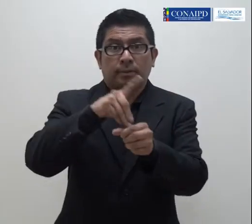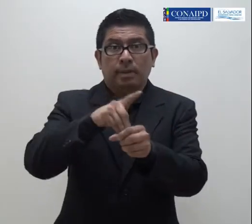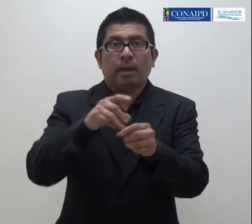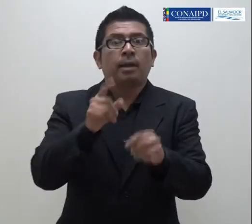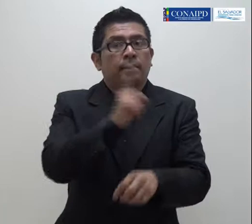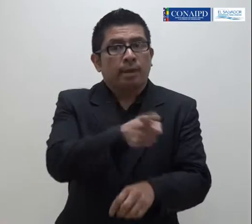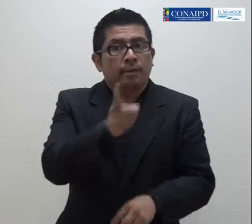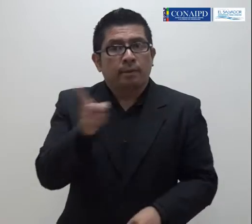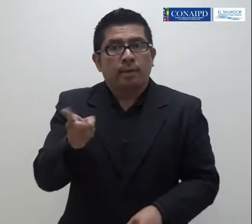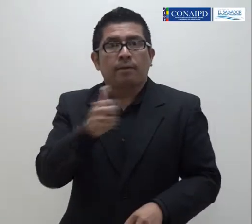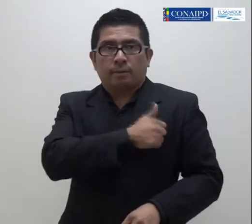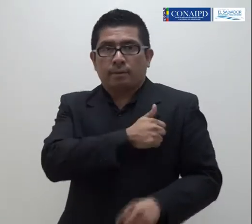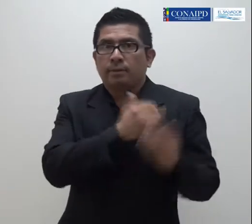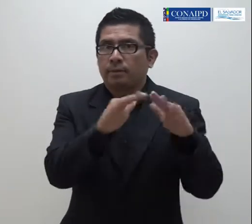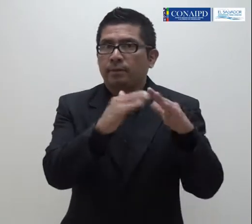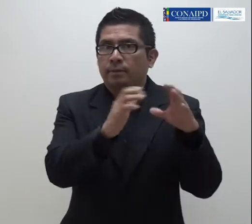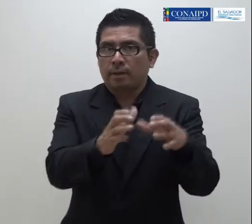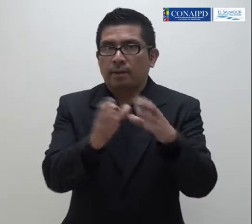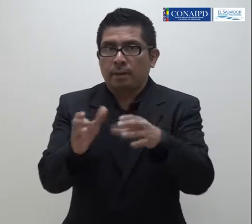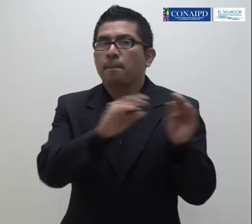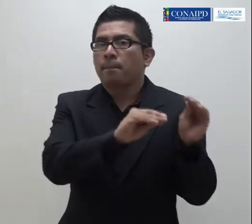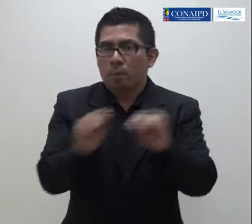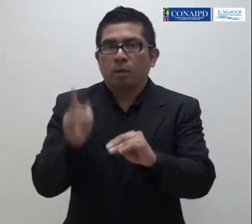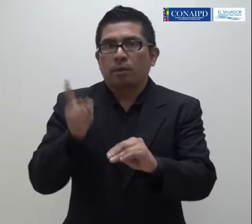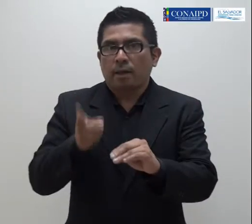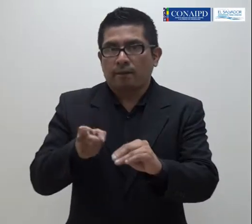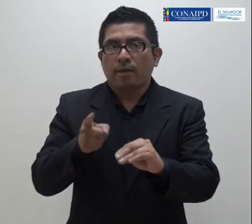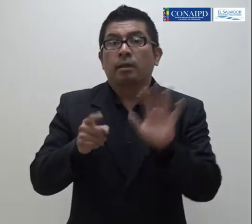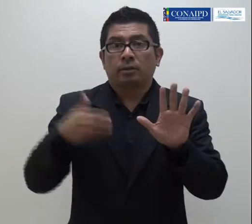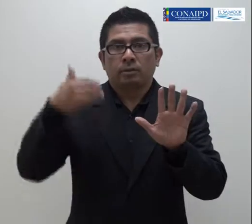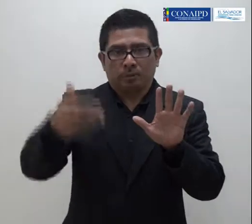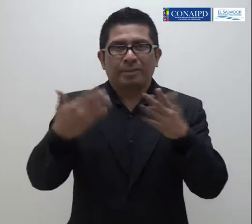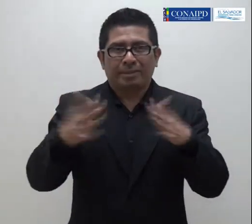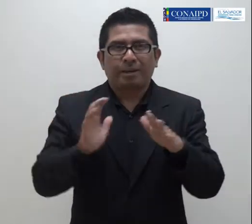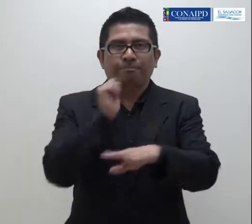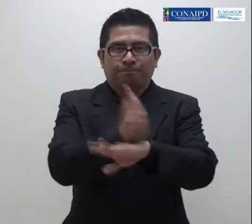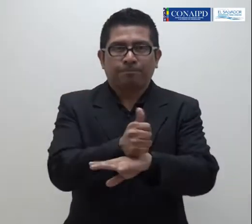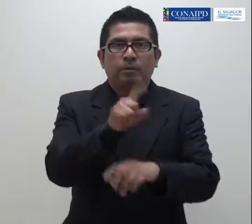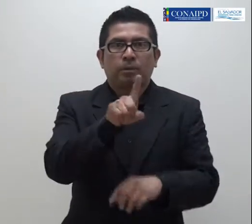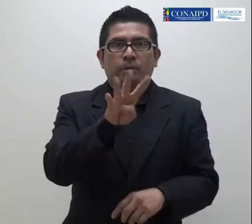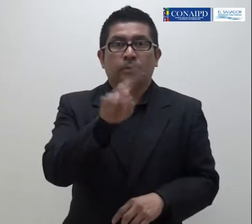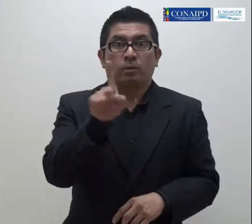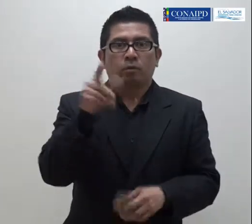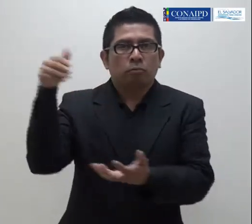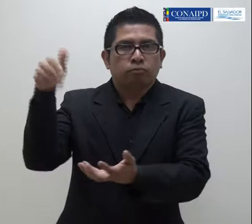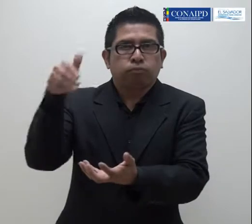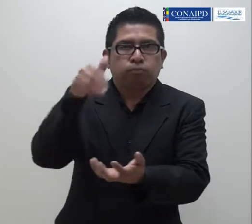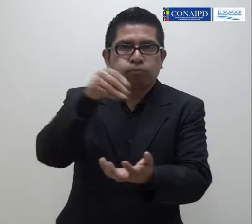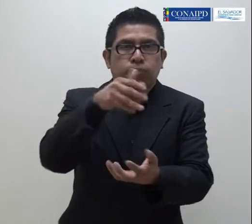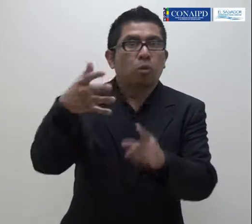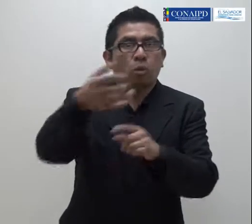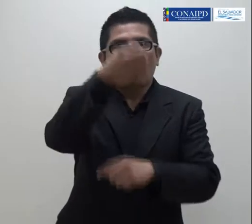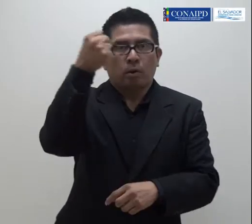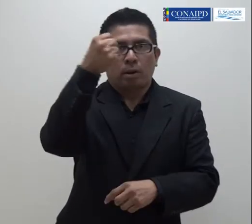responsabilidades de los diversos sectores en su cumplimiento. En el quinquenio se ha desarrollado 141 capacitaciones, logrando instruir en el tema